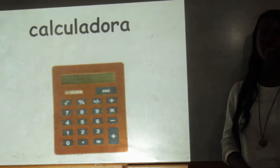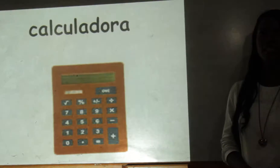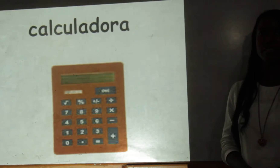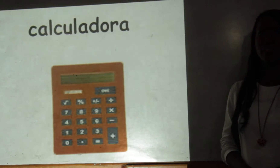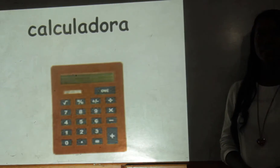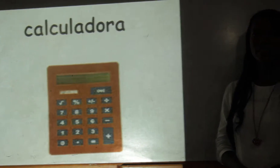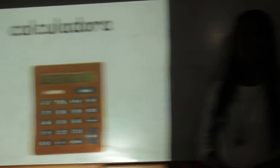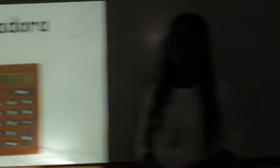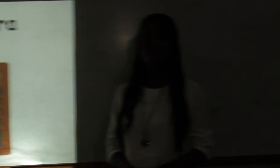Calculadora.